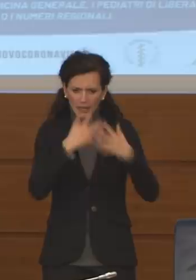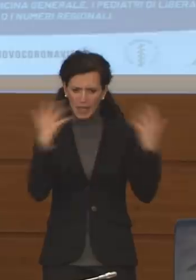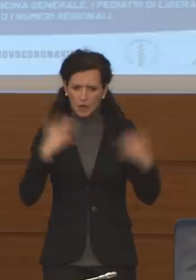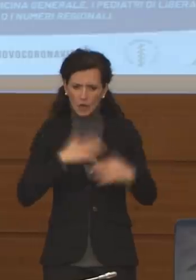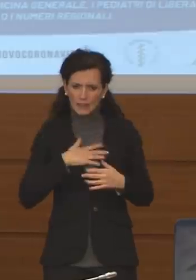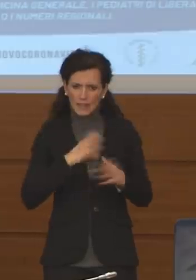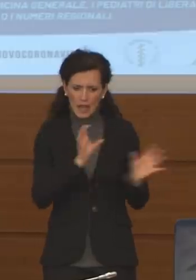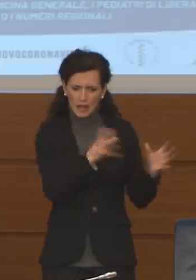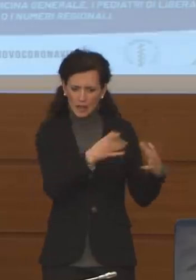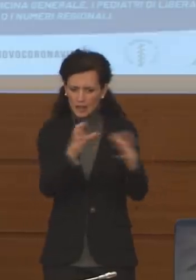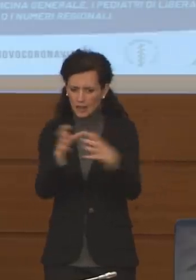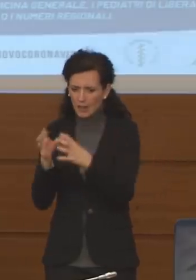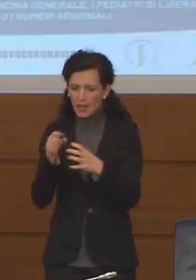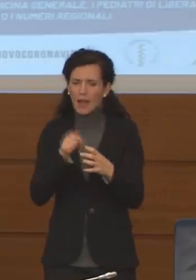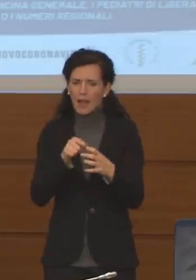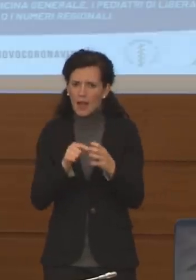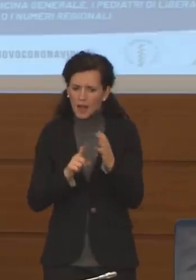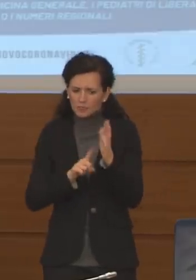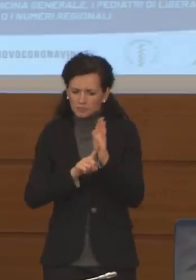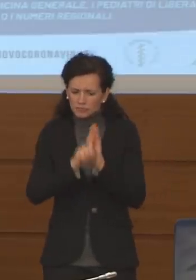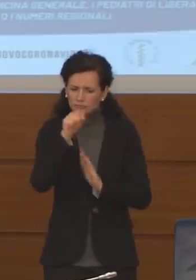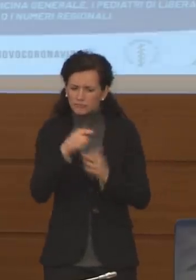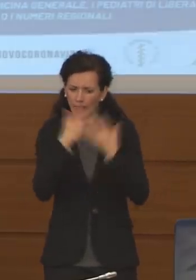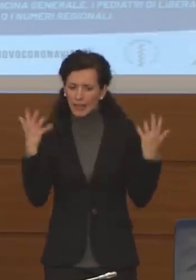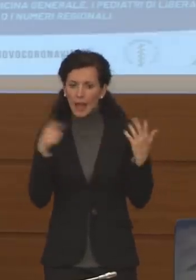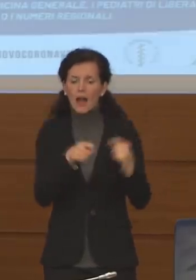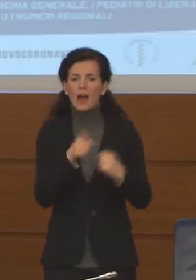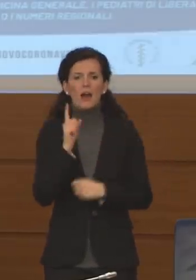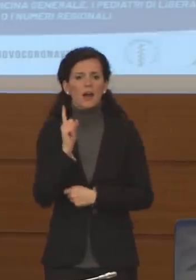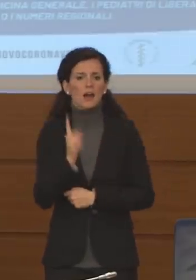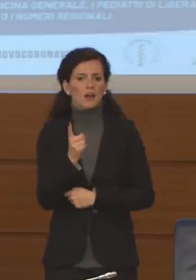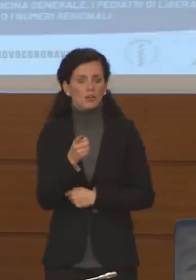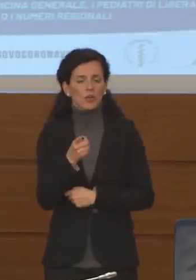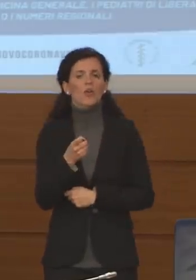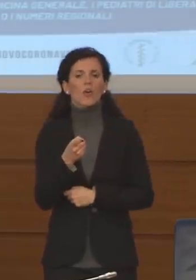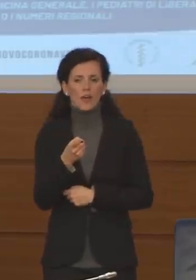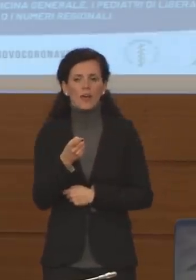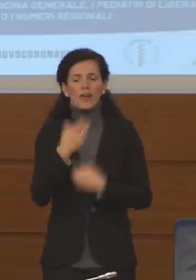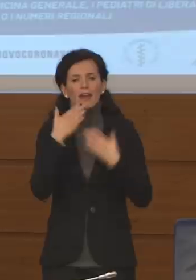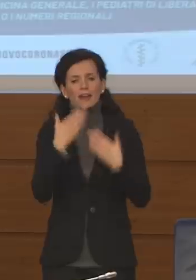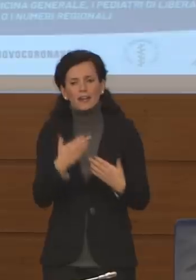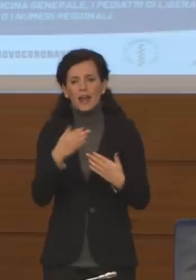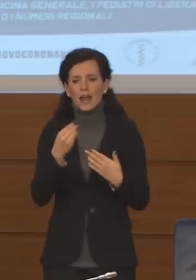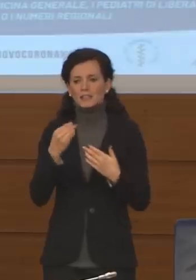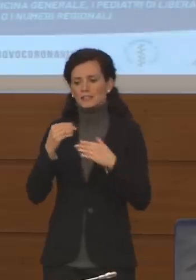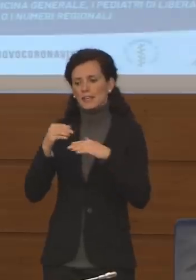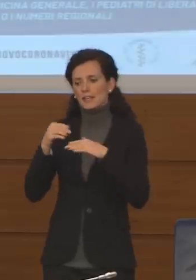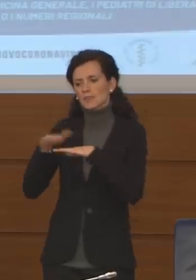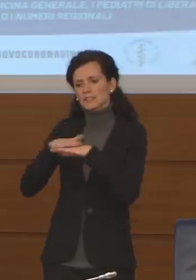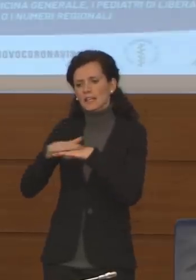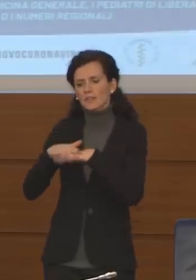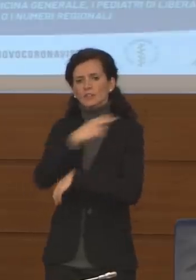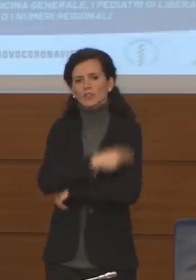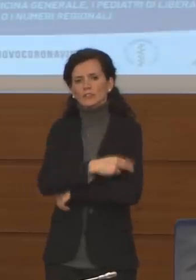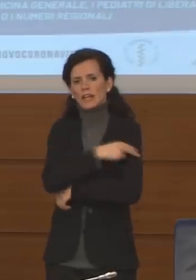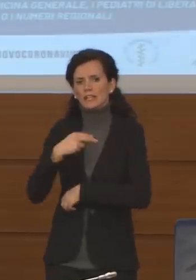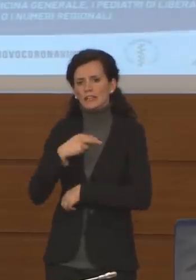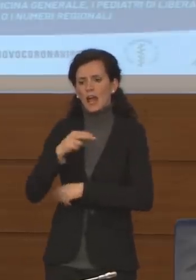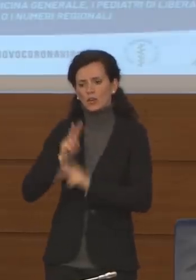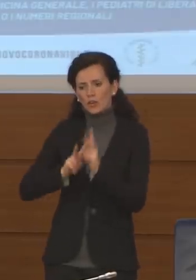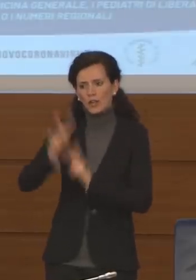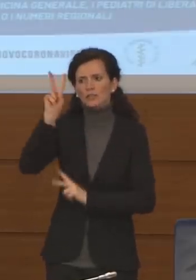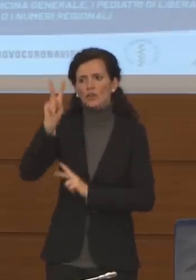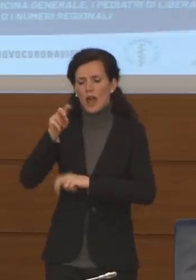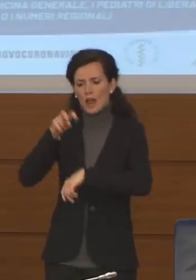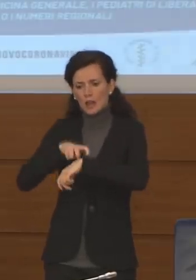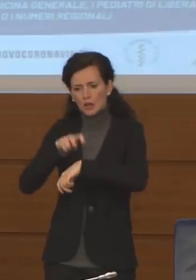elemento molto importante che credo vada a tutto merito del nostro servizio sanitario nazionale ea tutto merito dei nostri